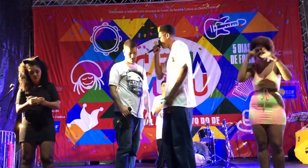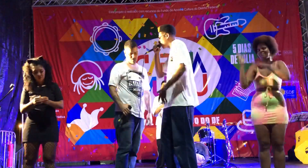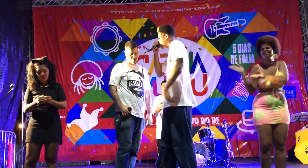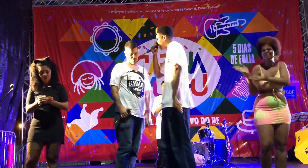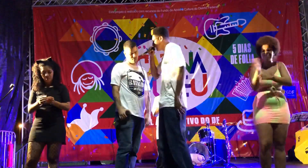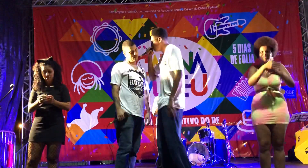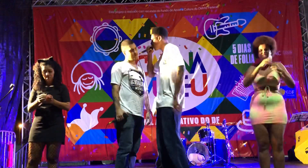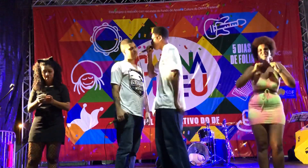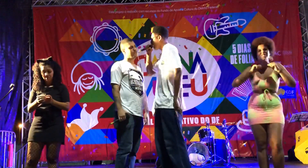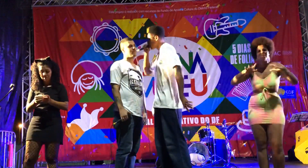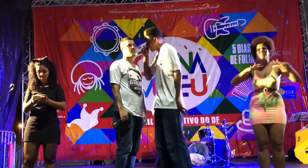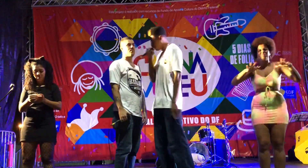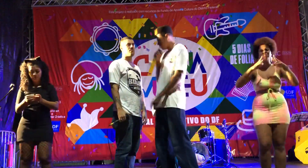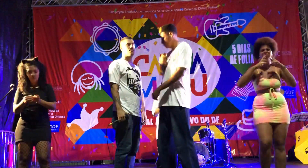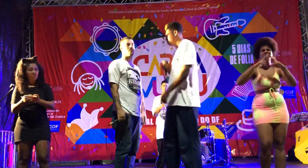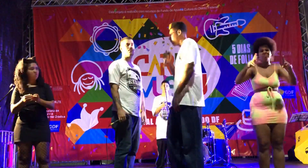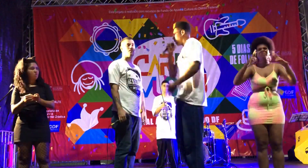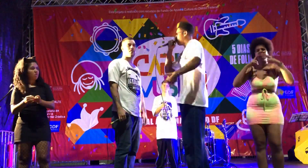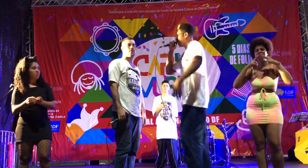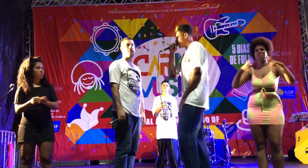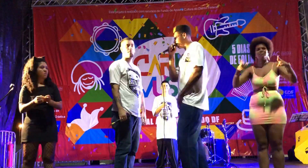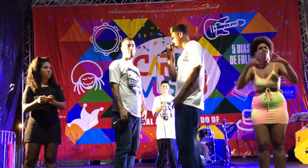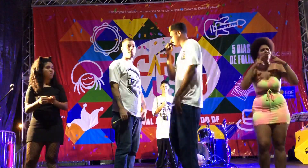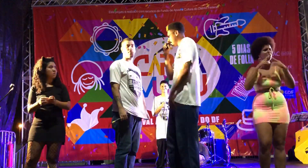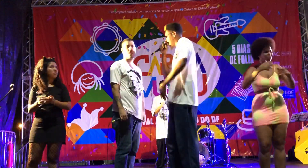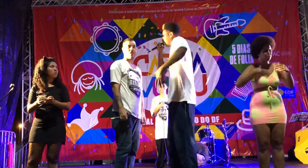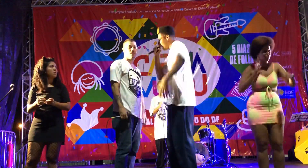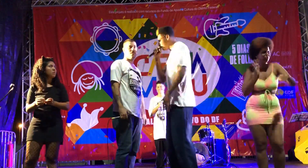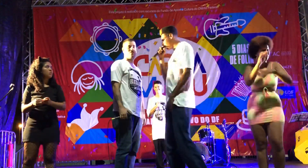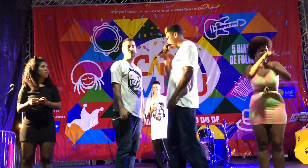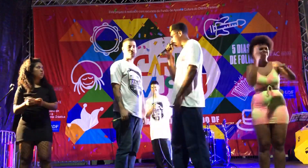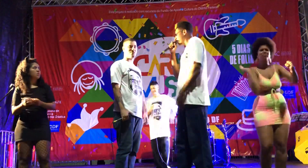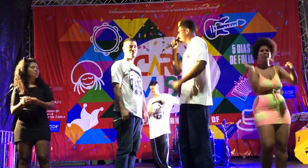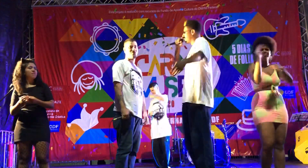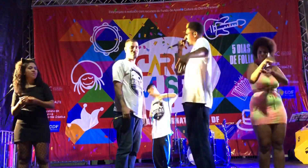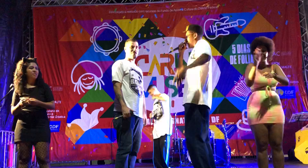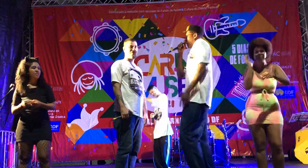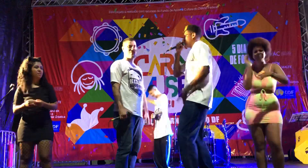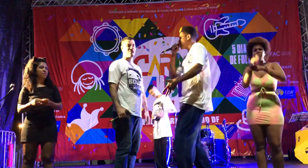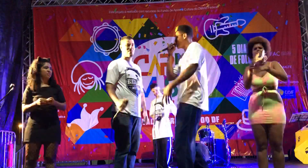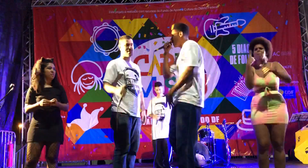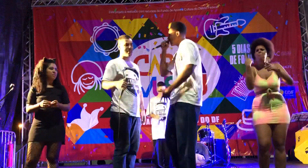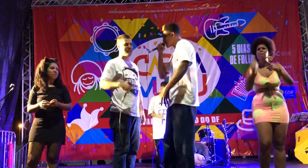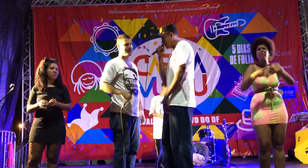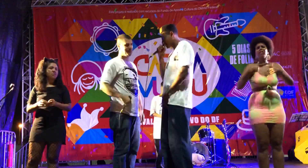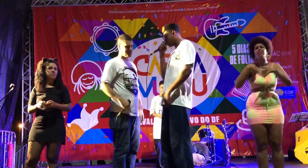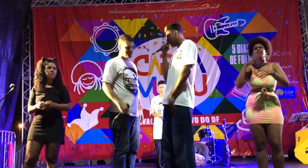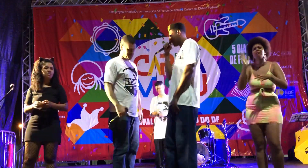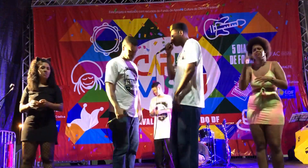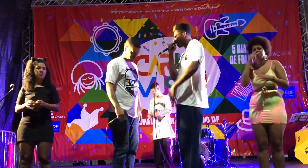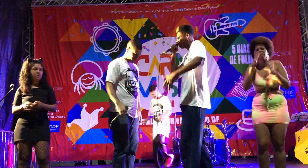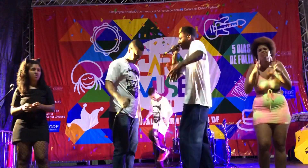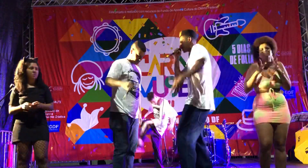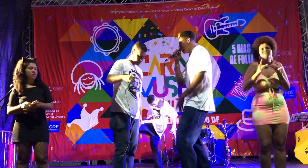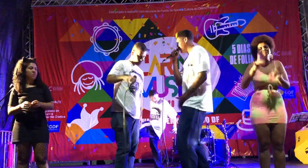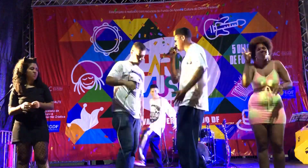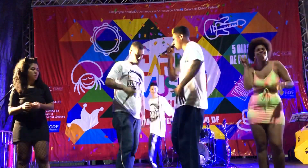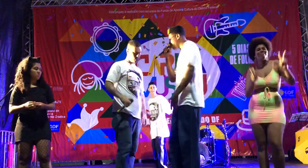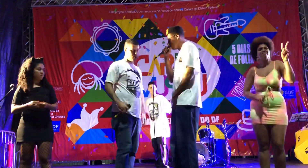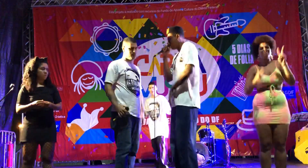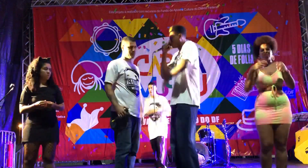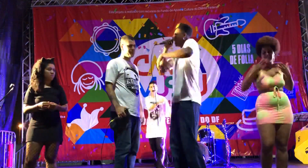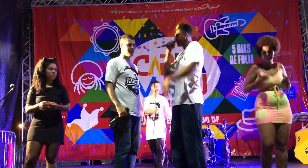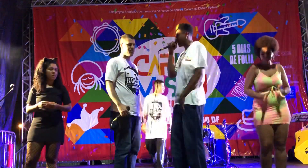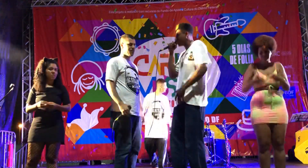frente, o bloco da rima tá passando e eu passo por cima, na moral, porque já sou essência do carnaval, já